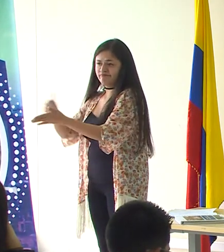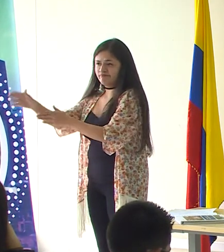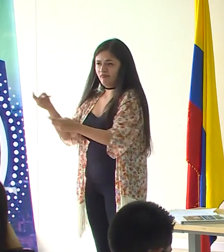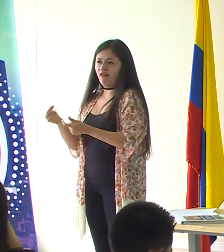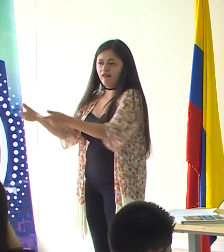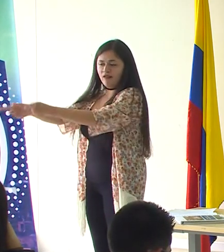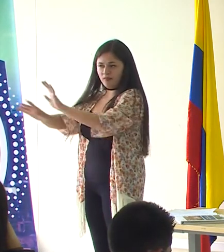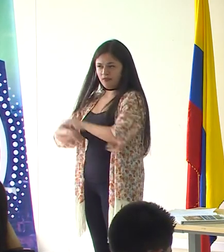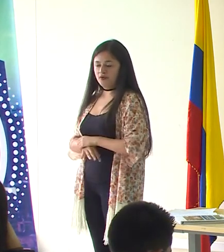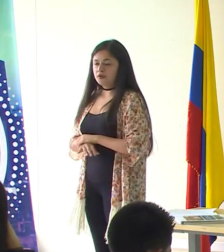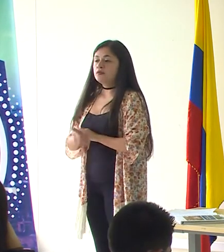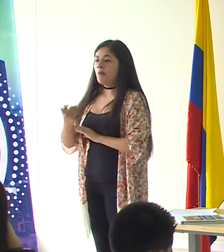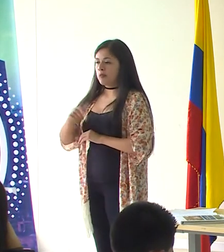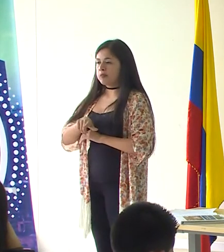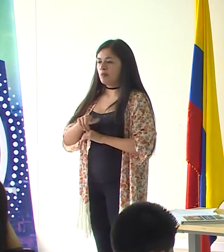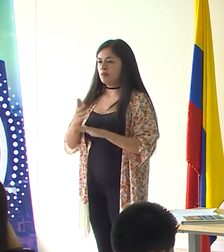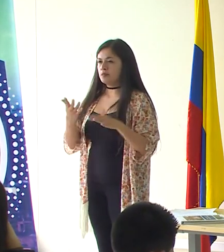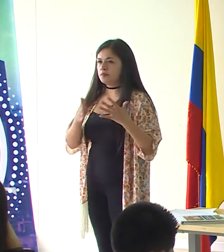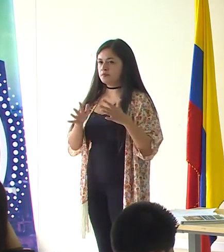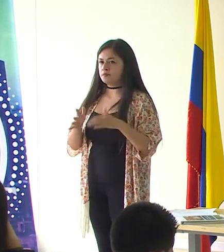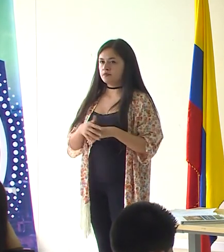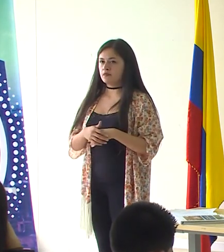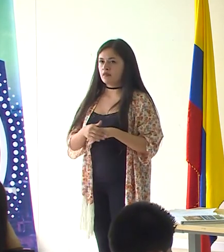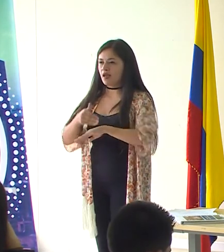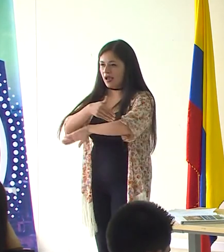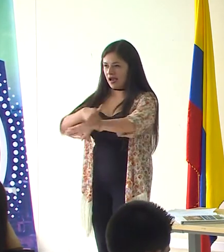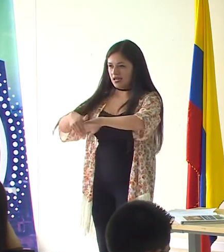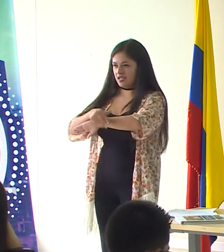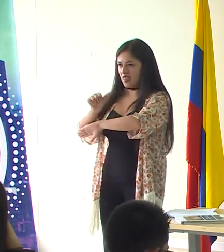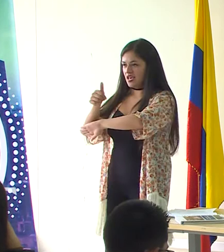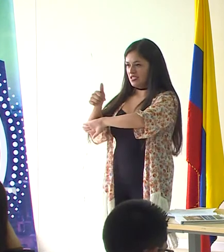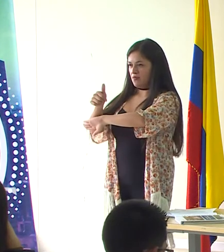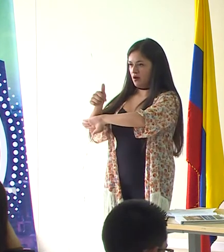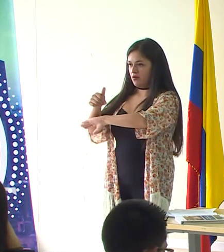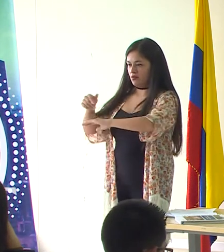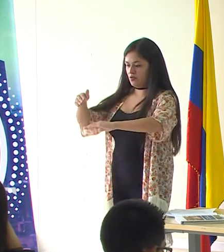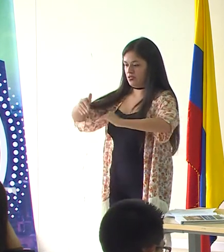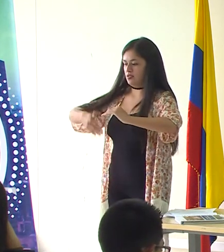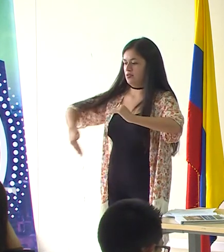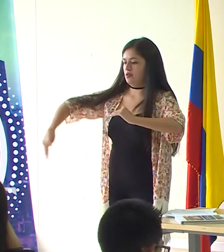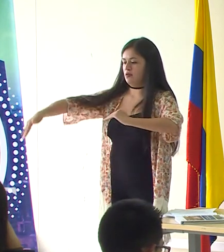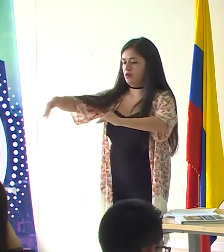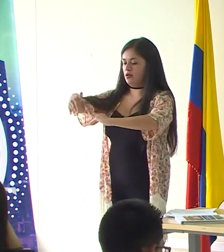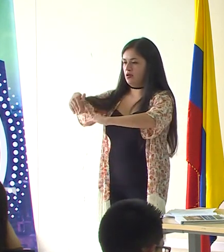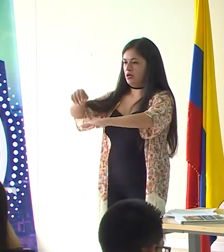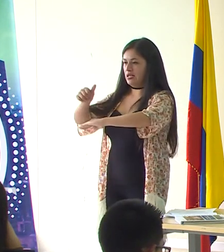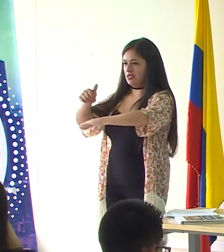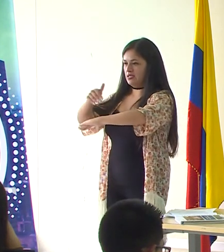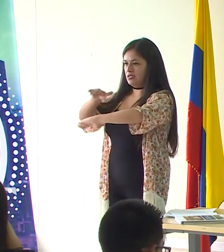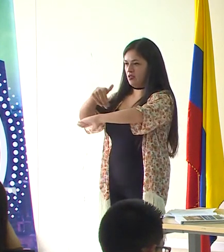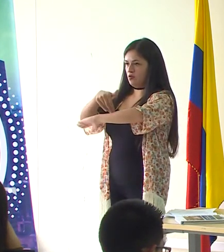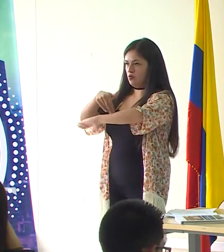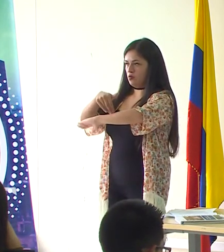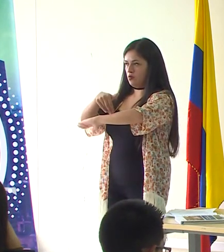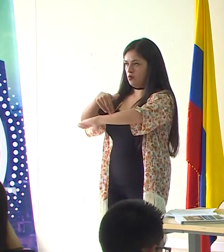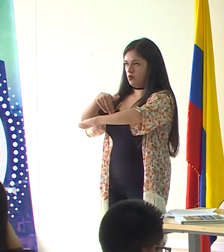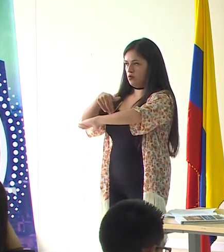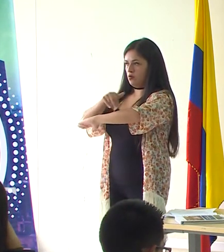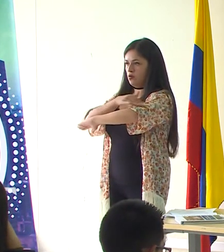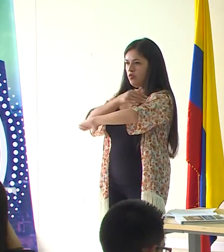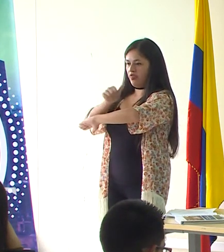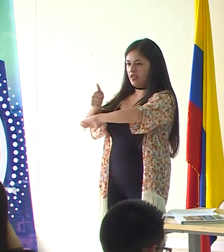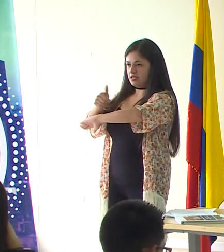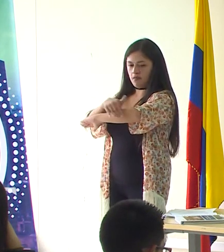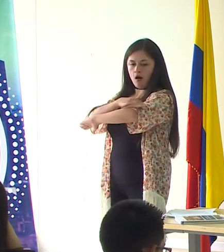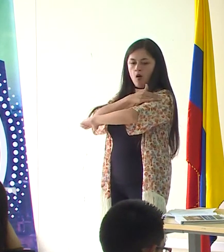y eso estamos hablando la calle décima hasta la calle séptima entre carreras octava y carrera décima